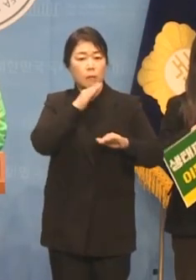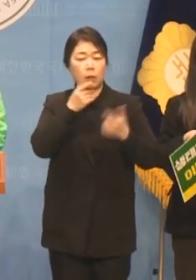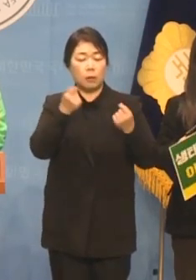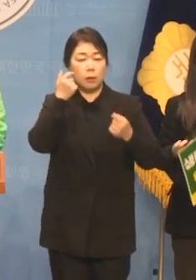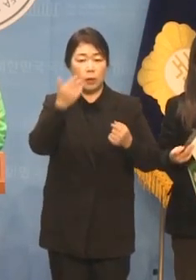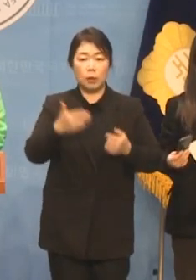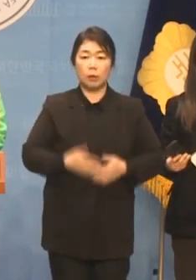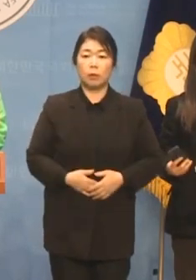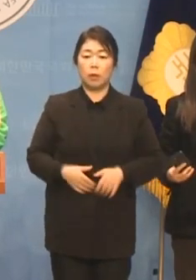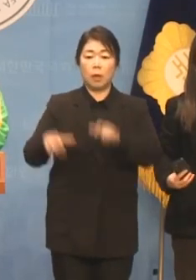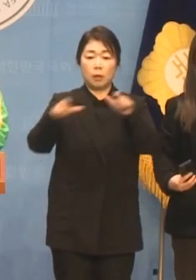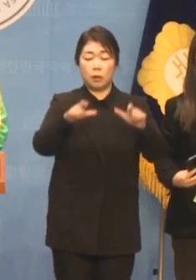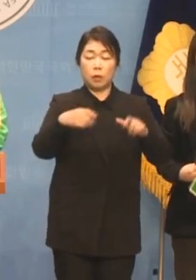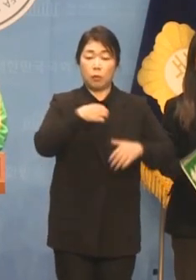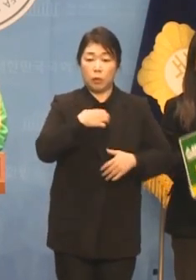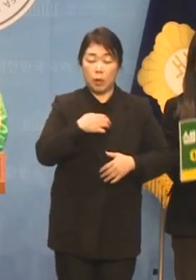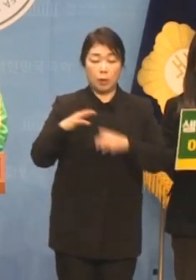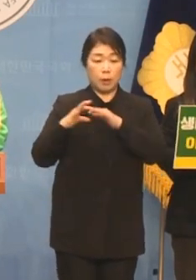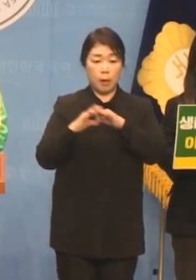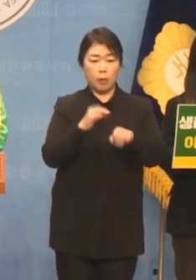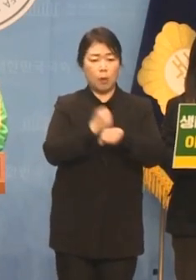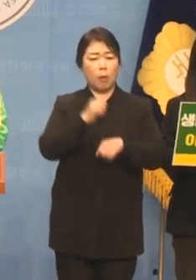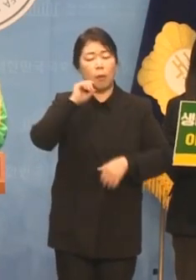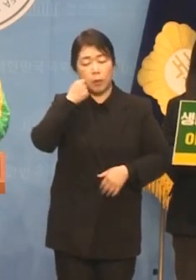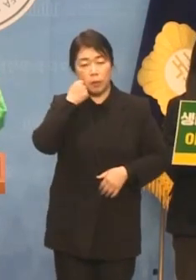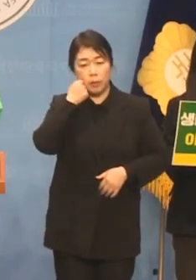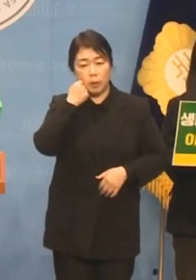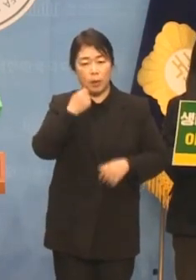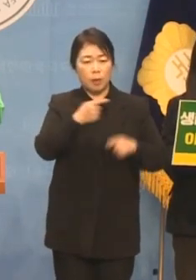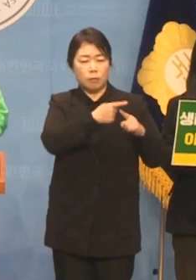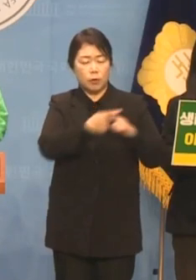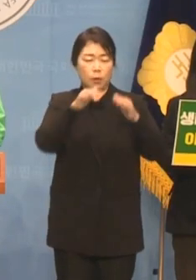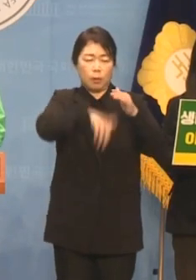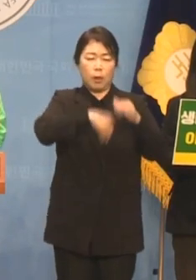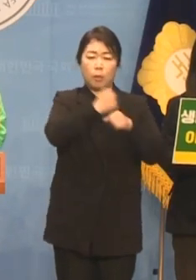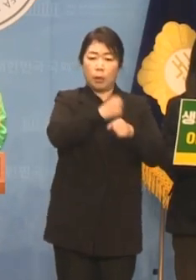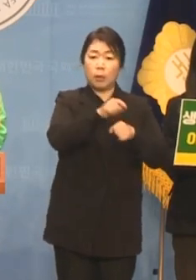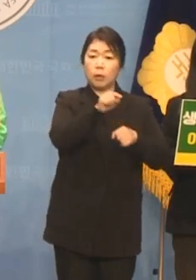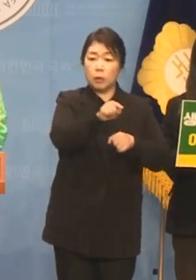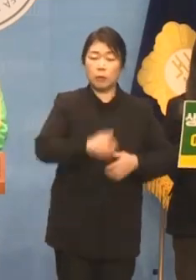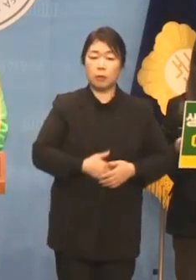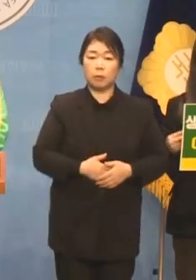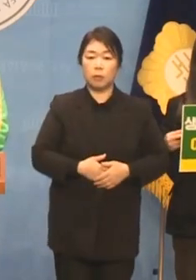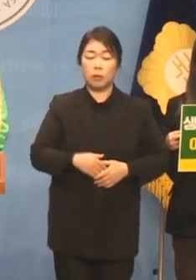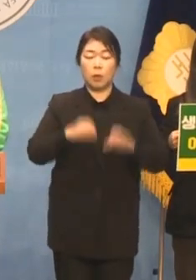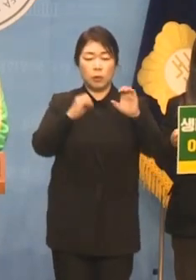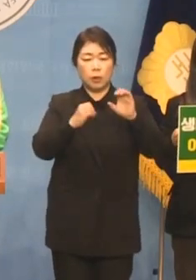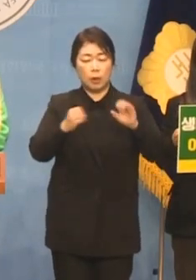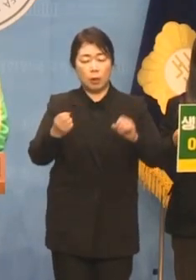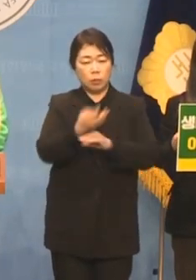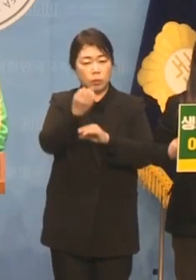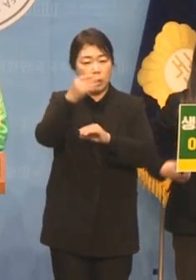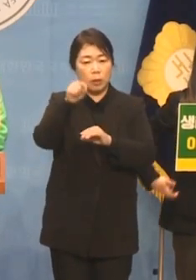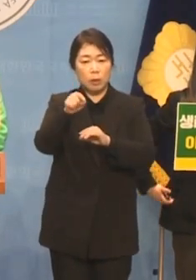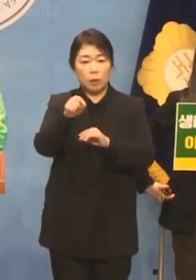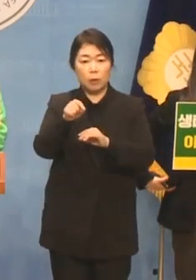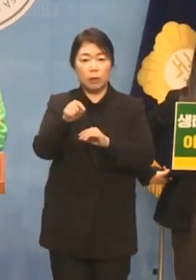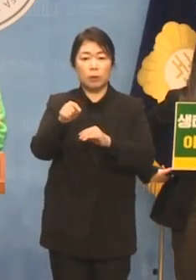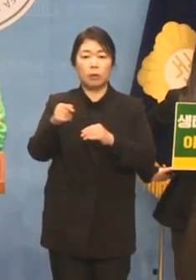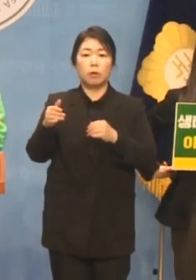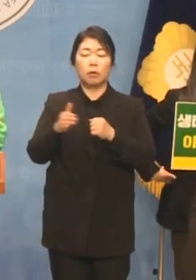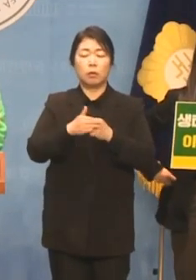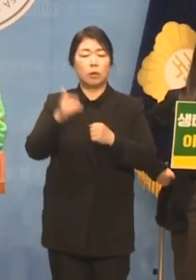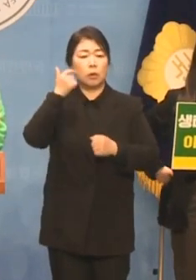묻습니다 가속 불가능한 난개발과 실 가스 다배출 공항이 없어서인지